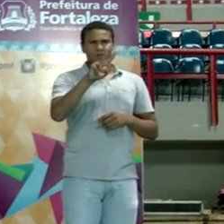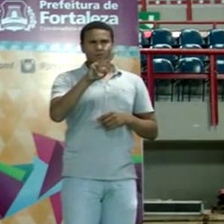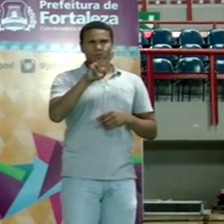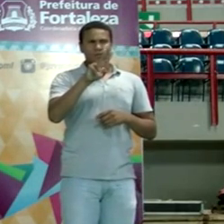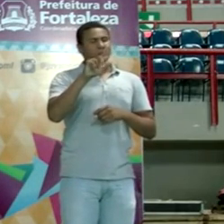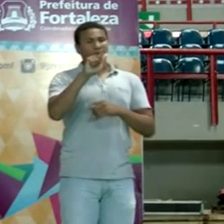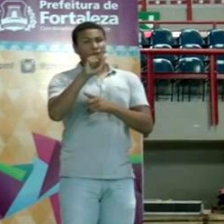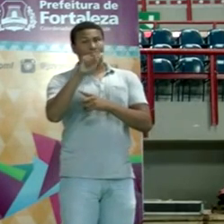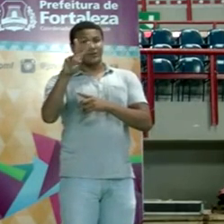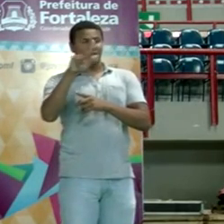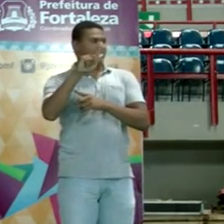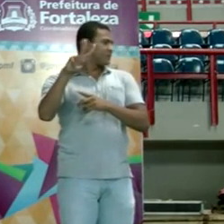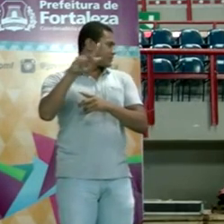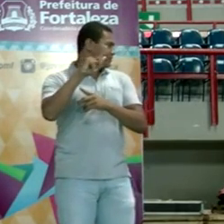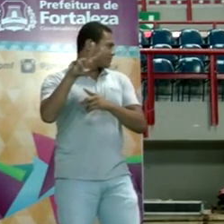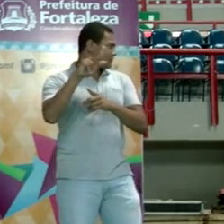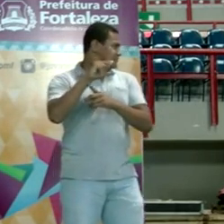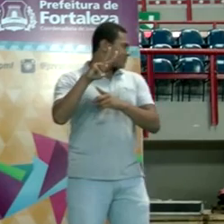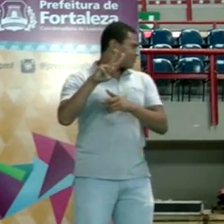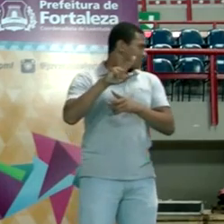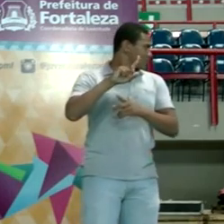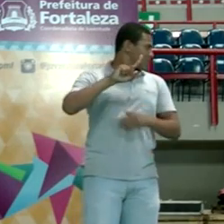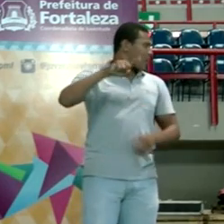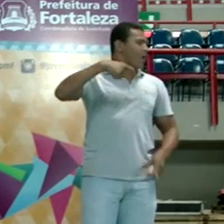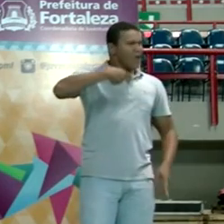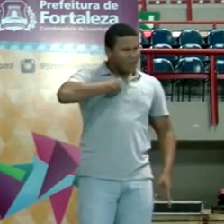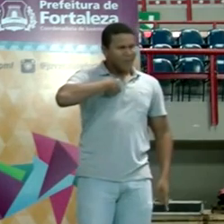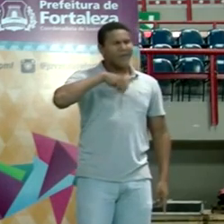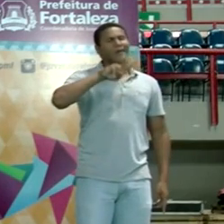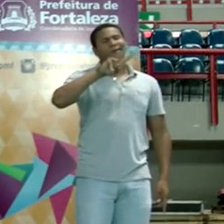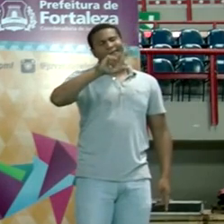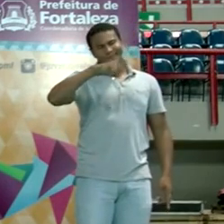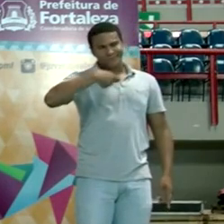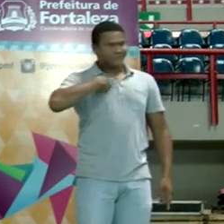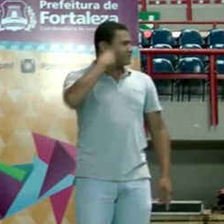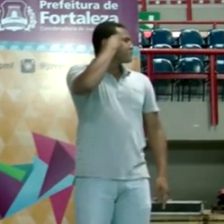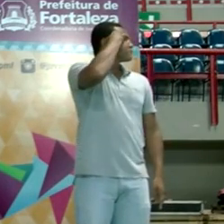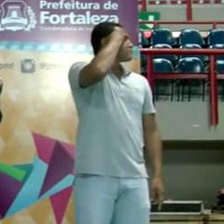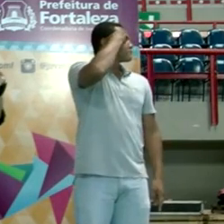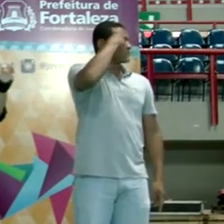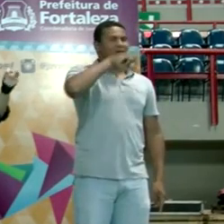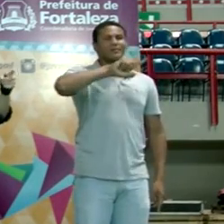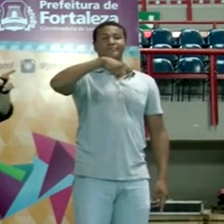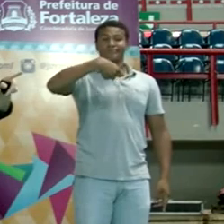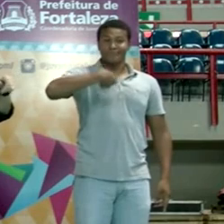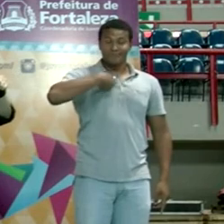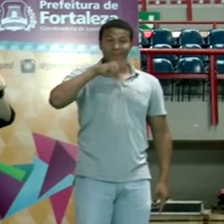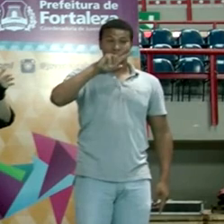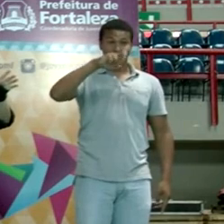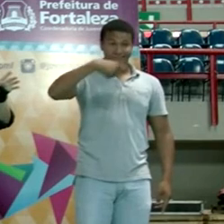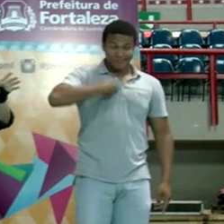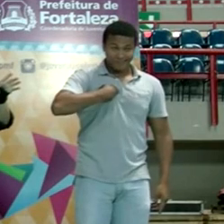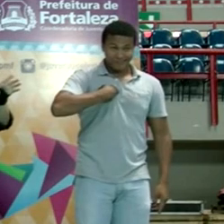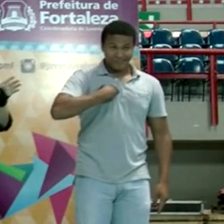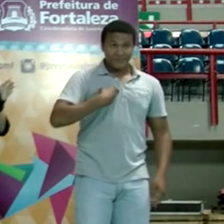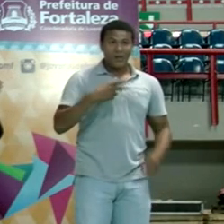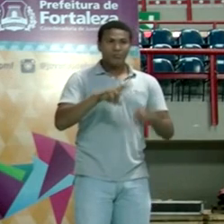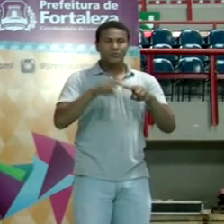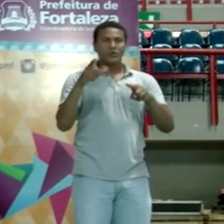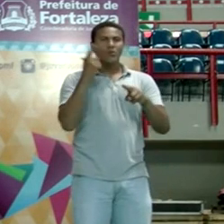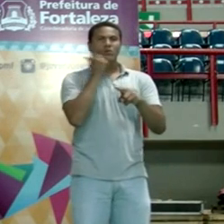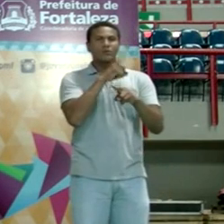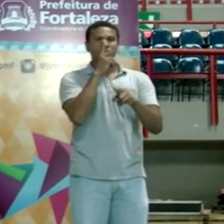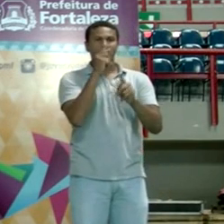o Estado Novo, que a gente vai ter uma questão sobre ele, durante o Estado Novo, ele vai controlar os meios de comunicação através do DIP,